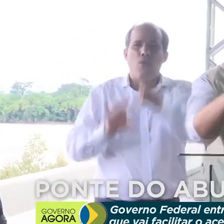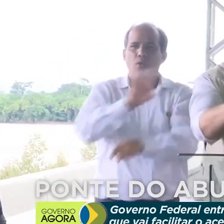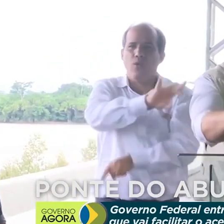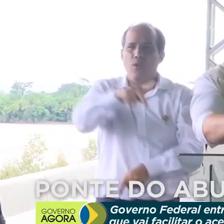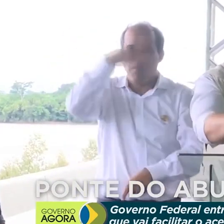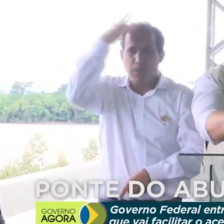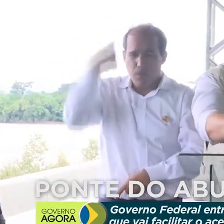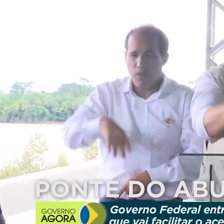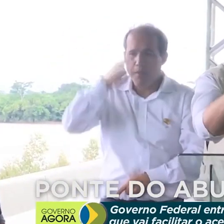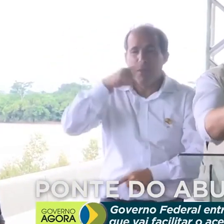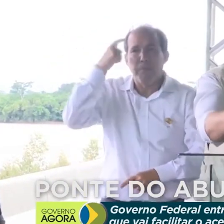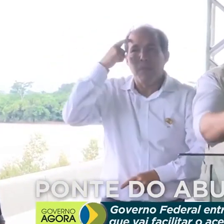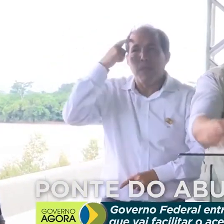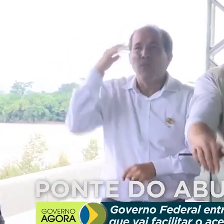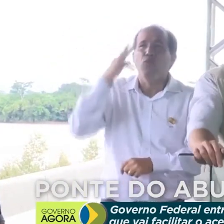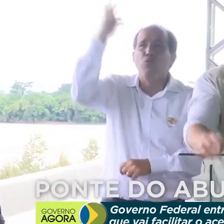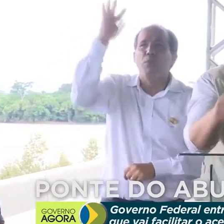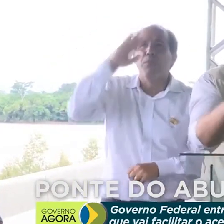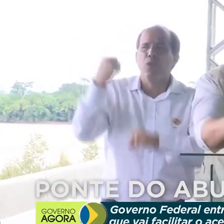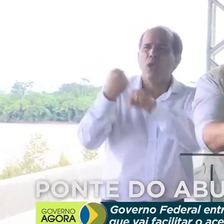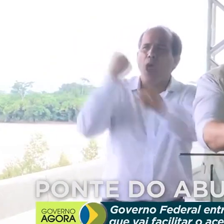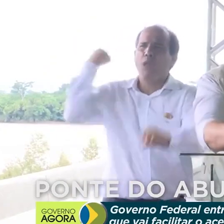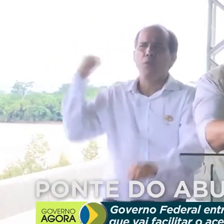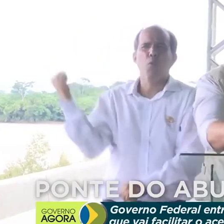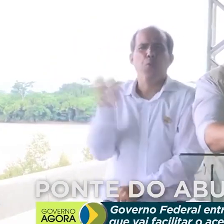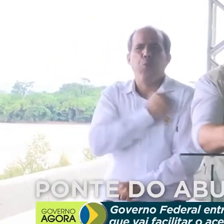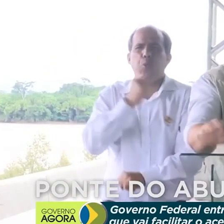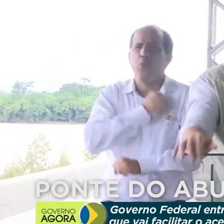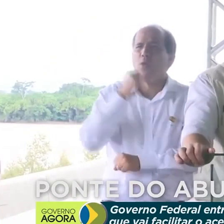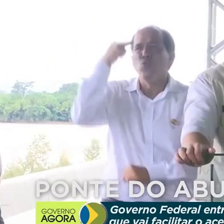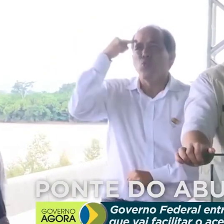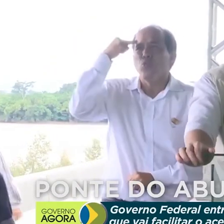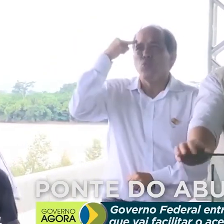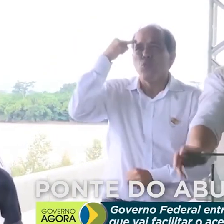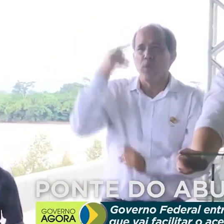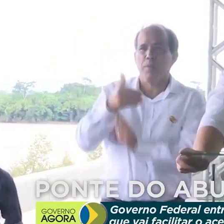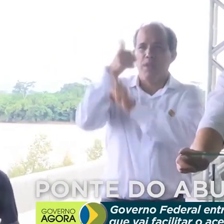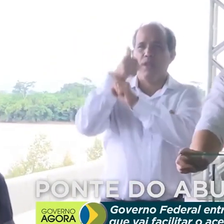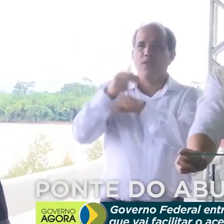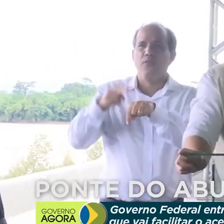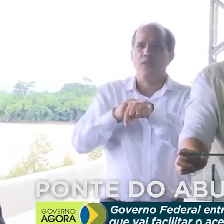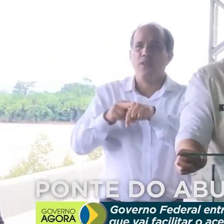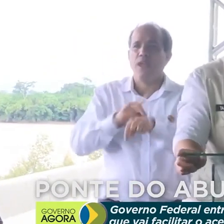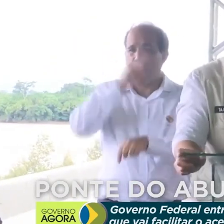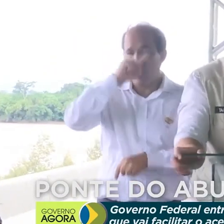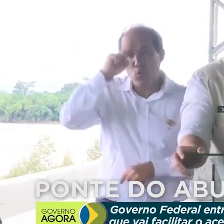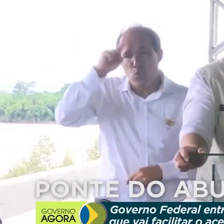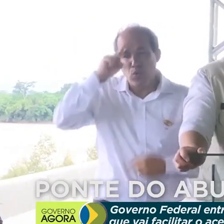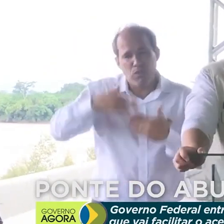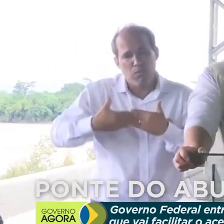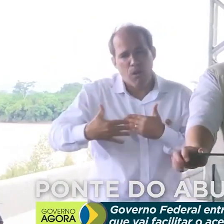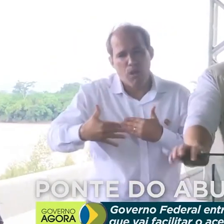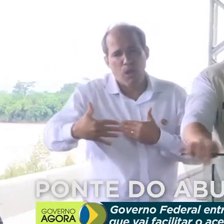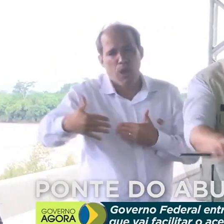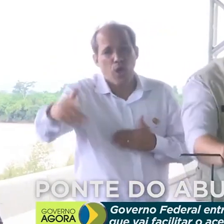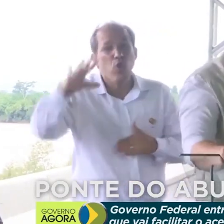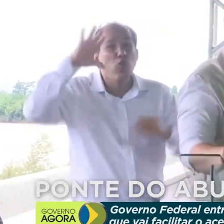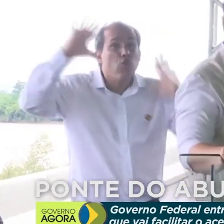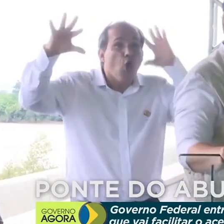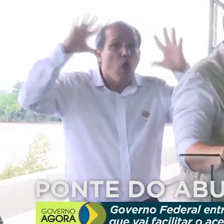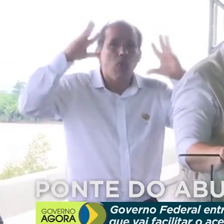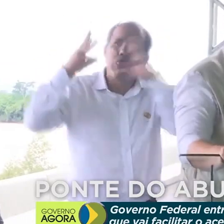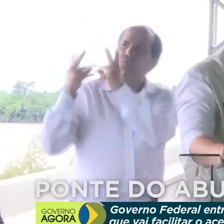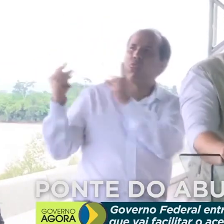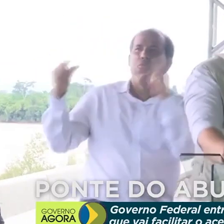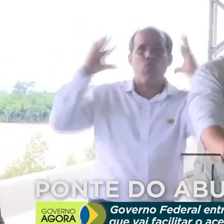que pensa o Brasil grande todos os dias, que pensa a bandeira verde e amarela todos os dias. E os sonhos não vão acabar aqui. O sonho não